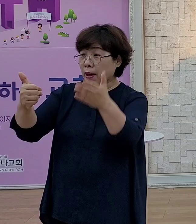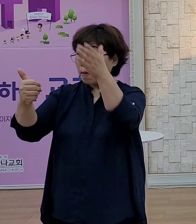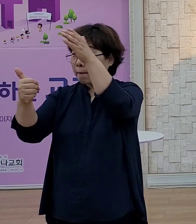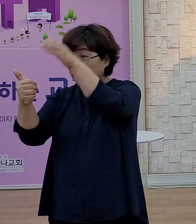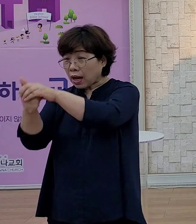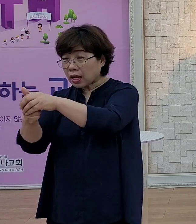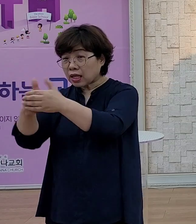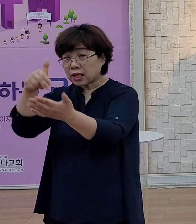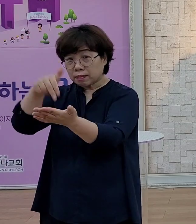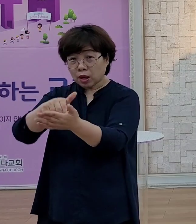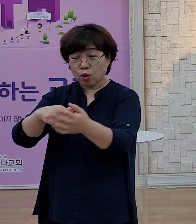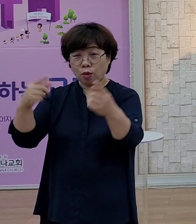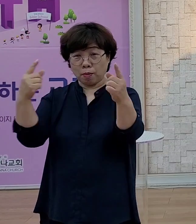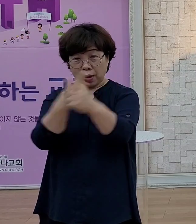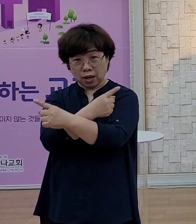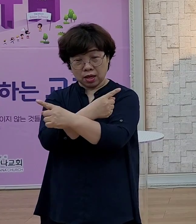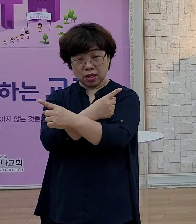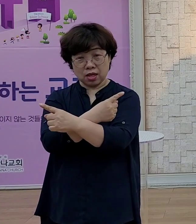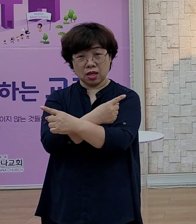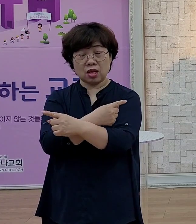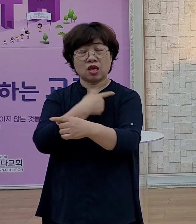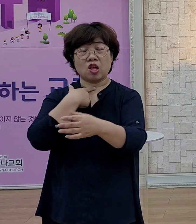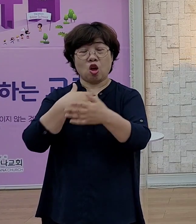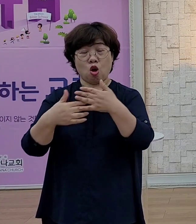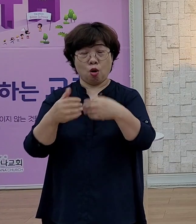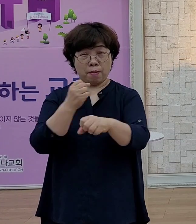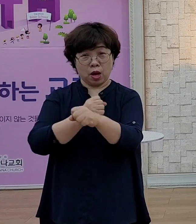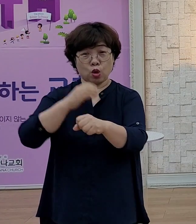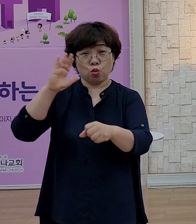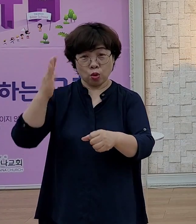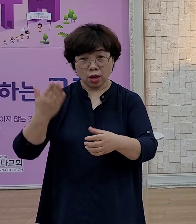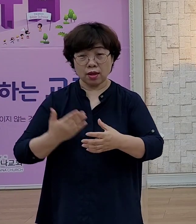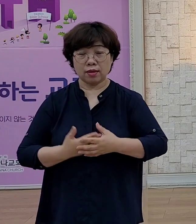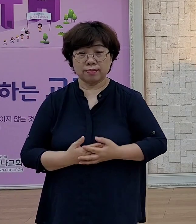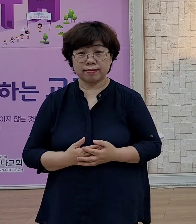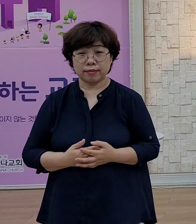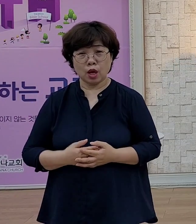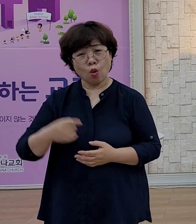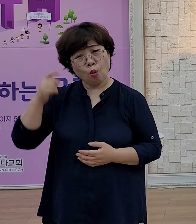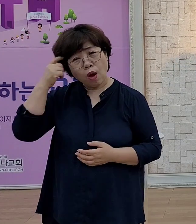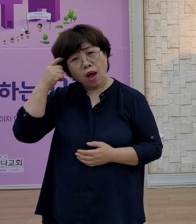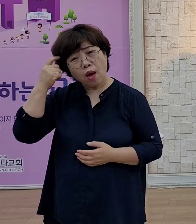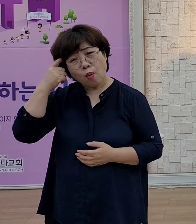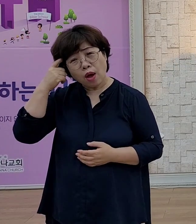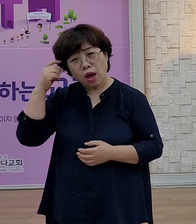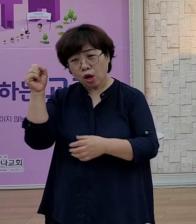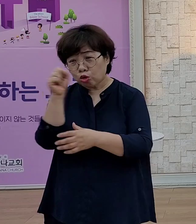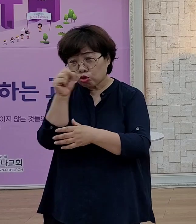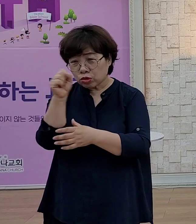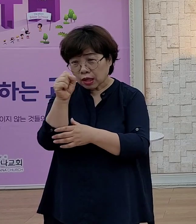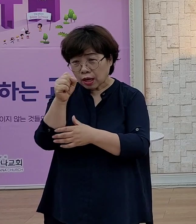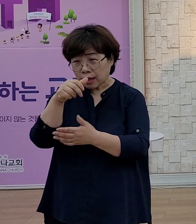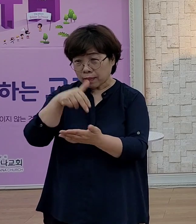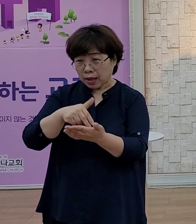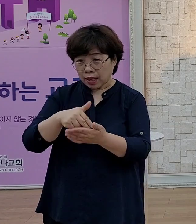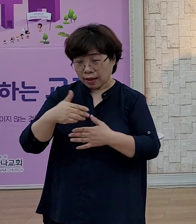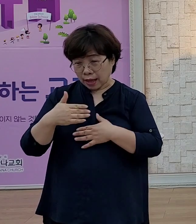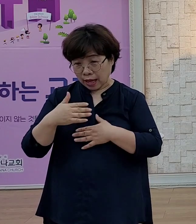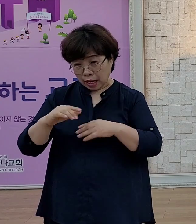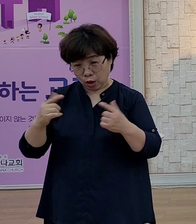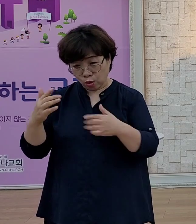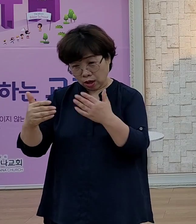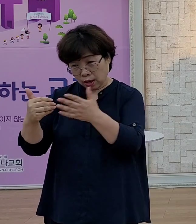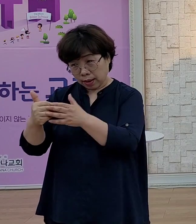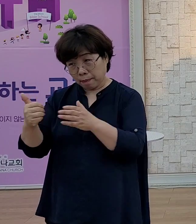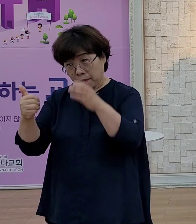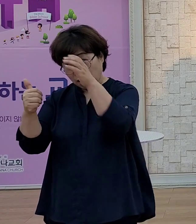맡기는 놀라운 변화를 경험하게 되었습니다. 왜 운전대를 내가 안 하고